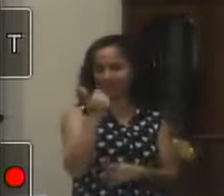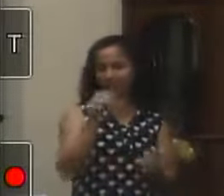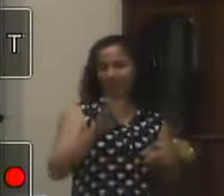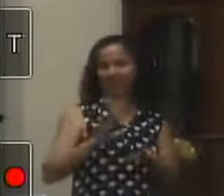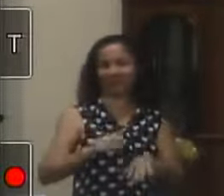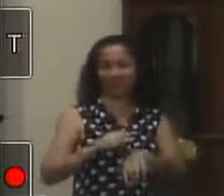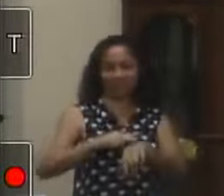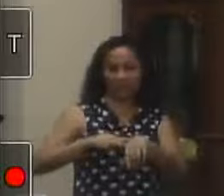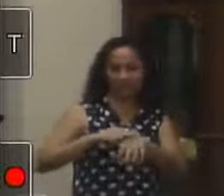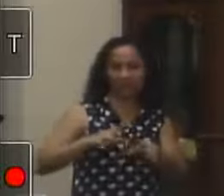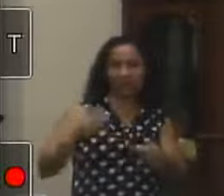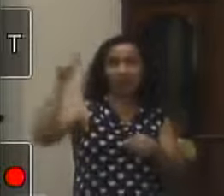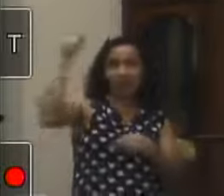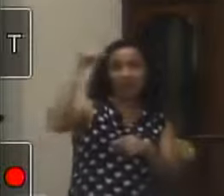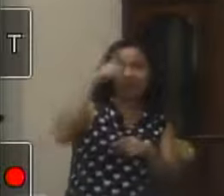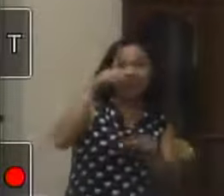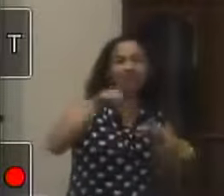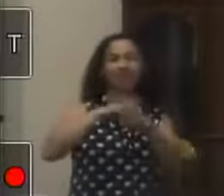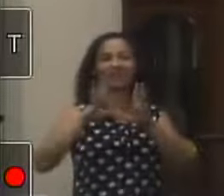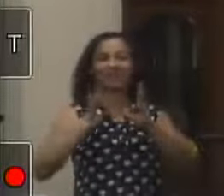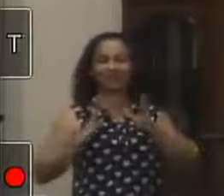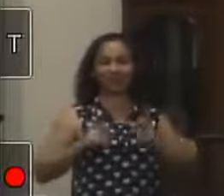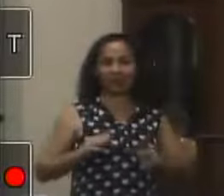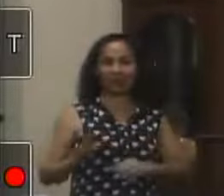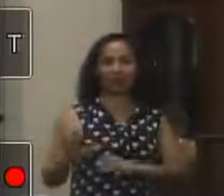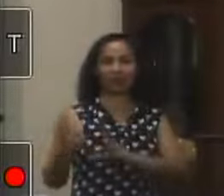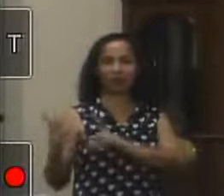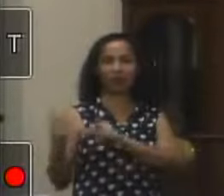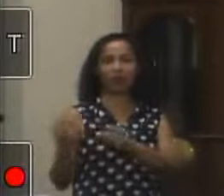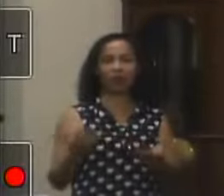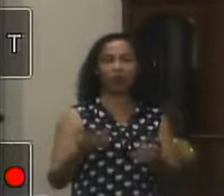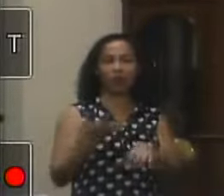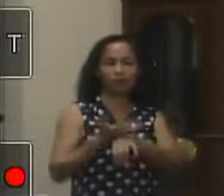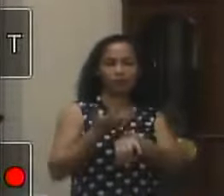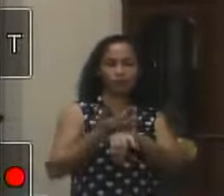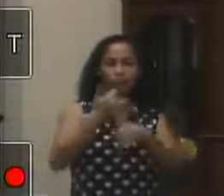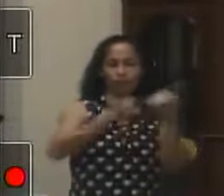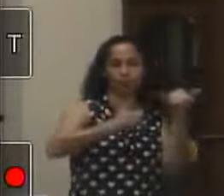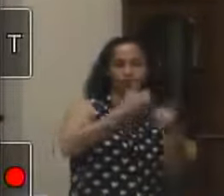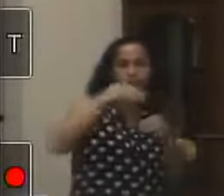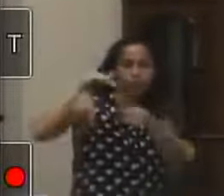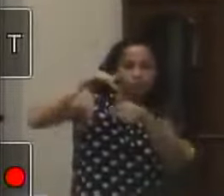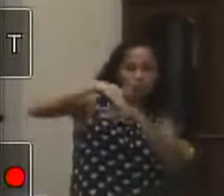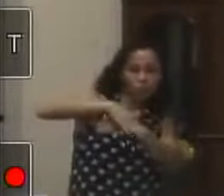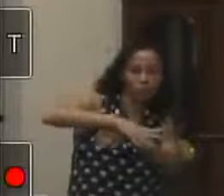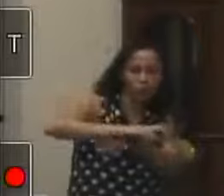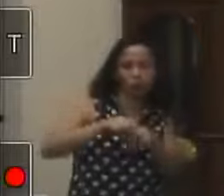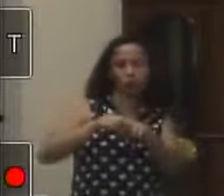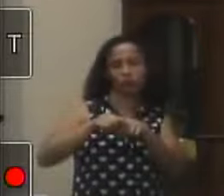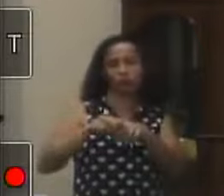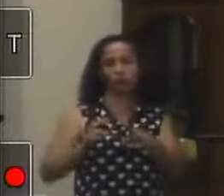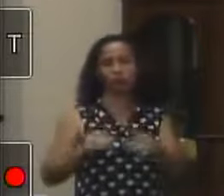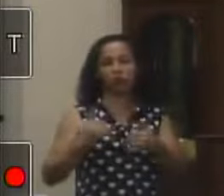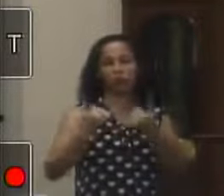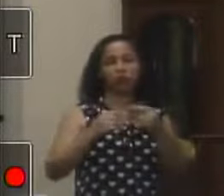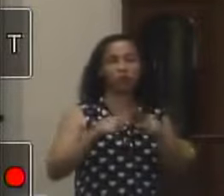a grama, botou luz, limpou, aí agora a gente está com um parquinho lá pendente. Eu vou buscar algumas parcerias para que a gente